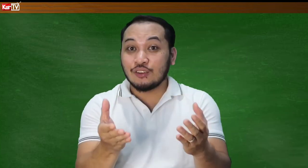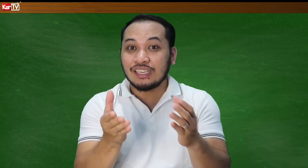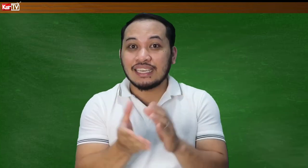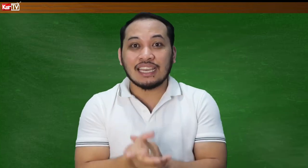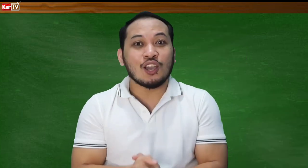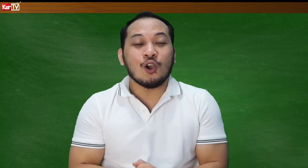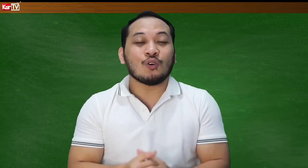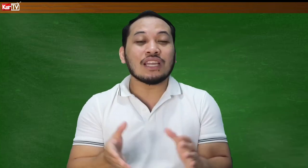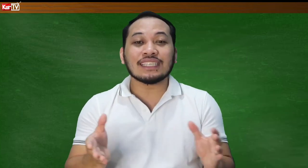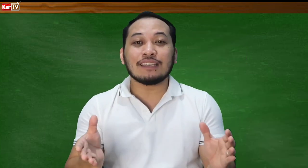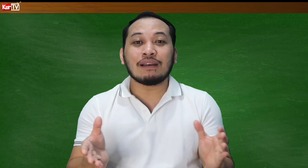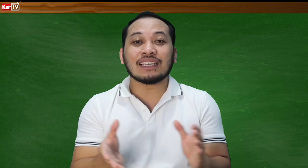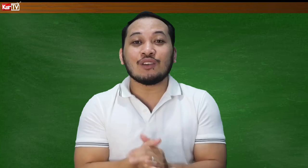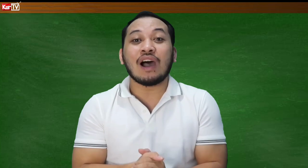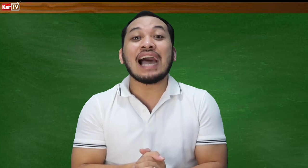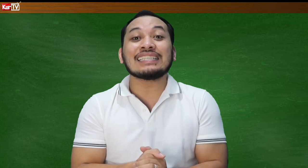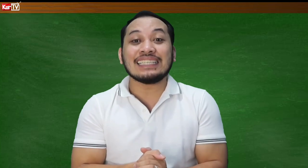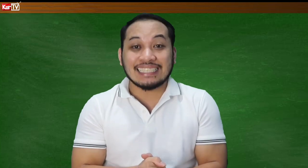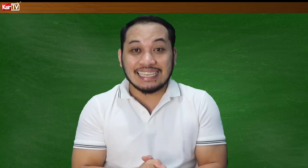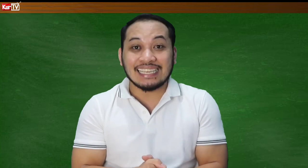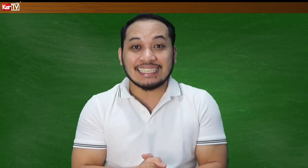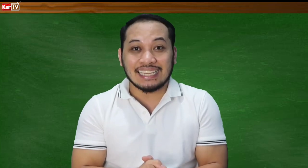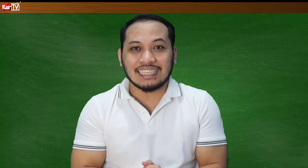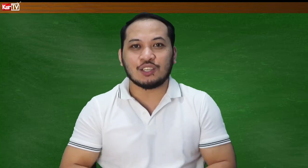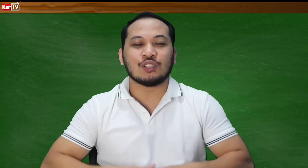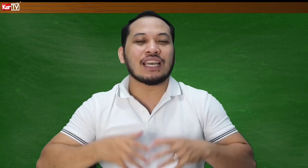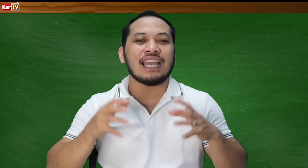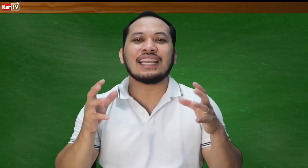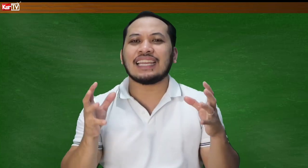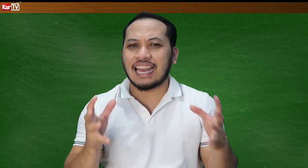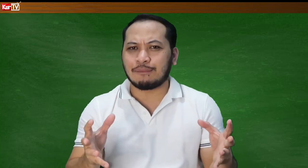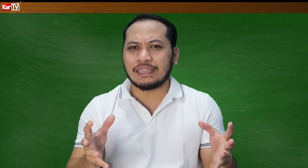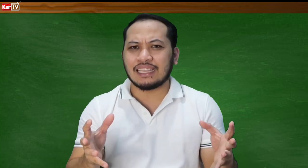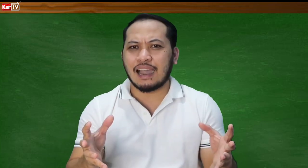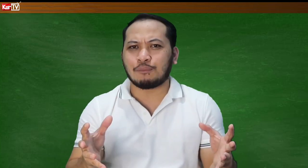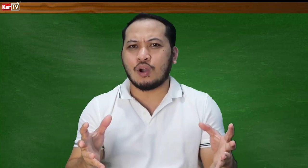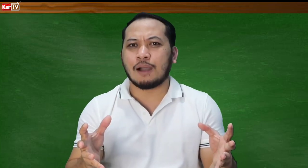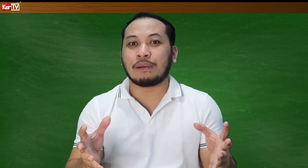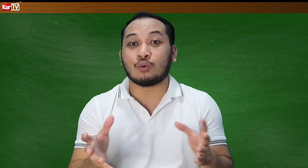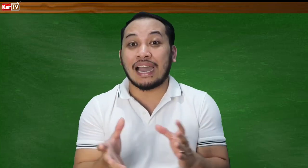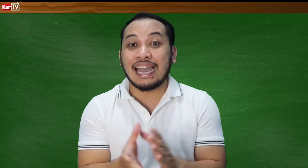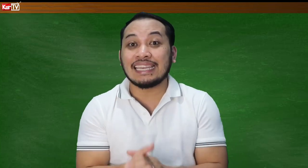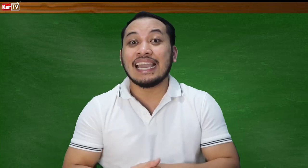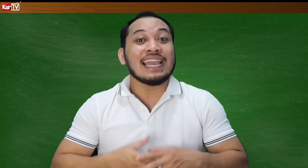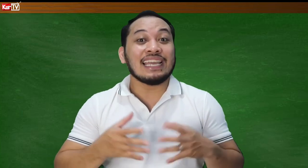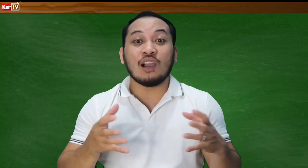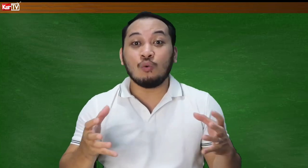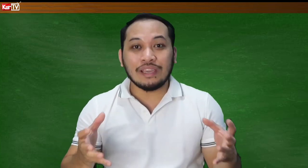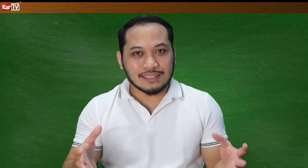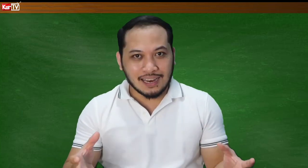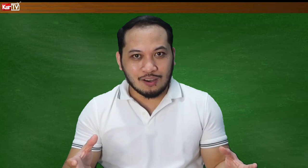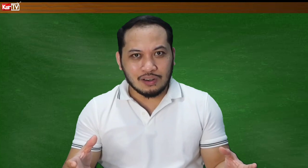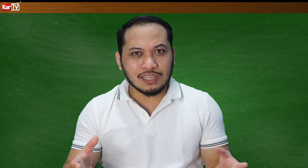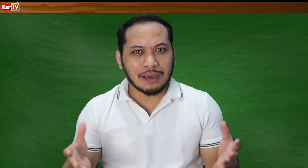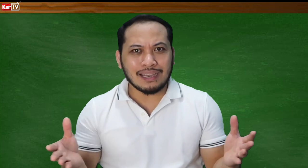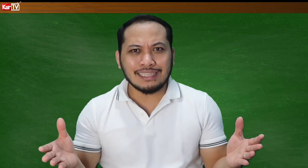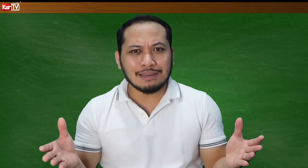rin diyan kung nasan man kayo ang sinisenyas natin ngayon. Dahil nga nalalapit na nga po ang pasukan, ilang weeks na lang ulit, parang hindi naman